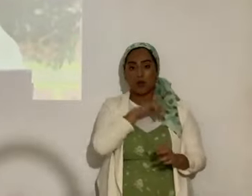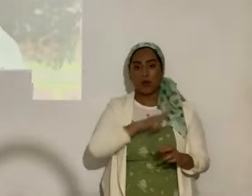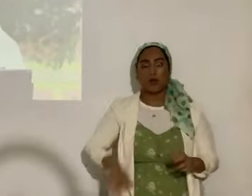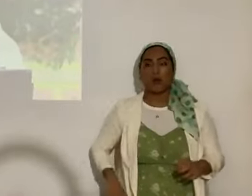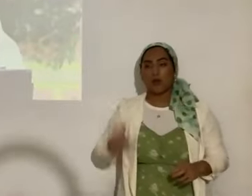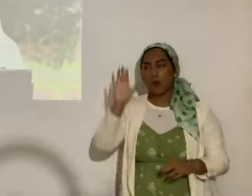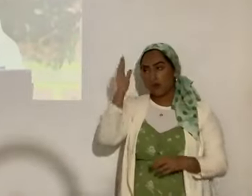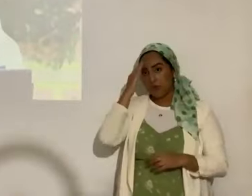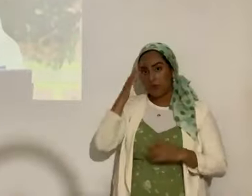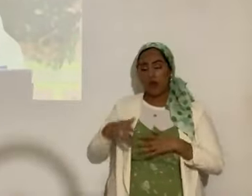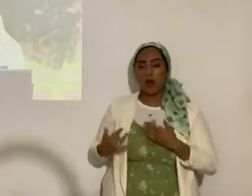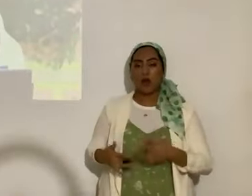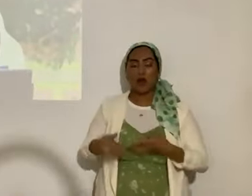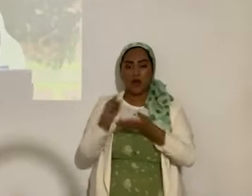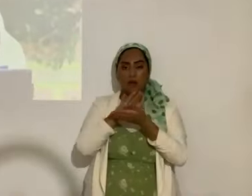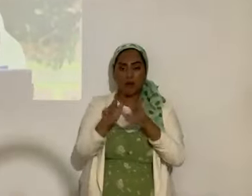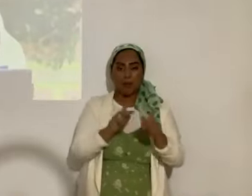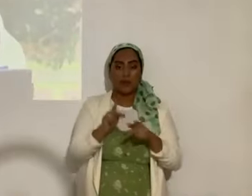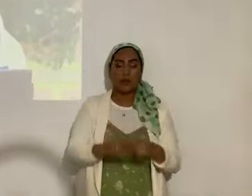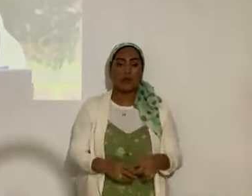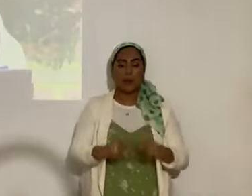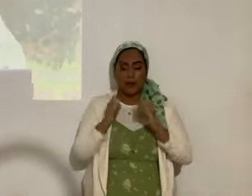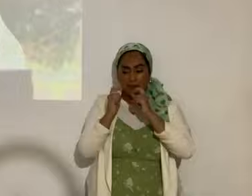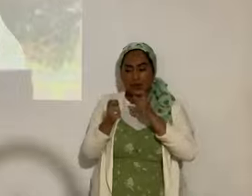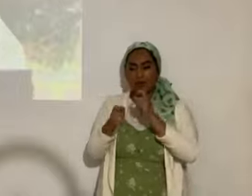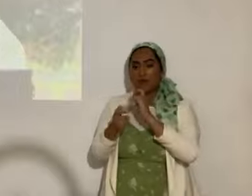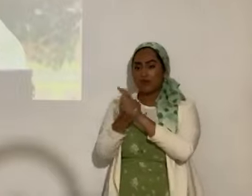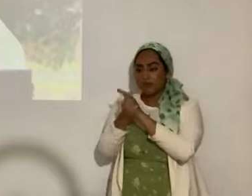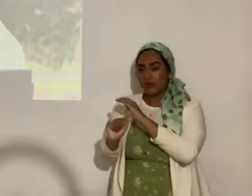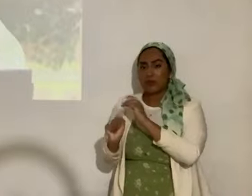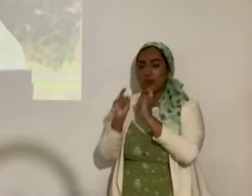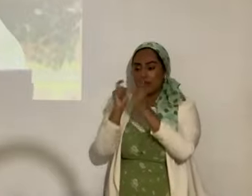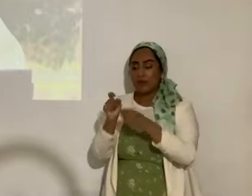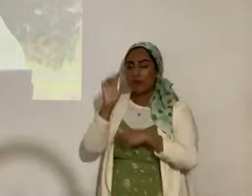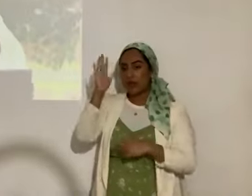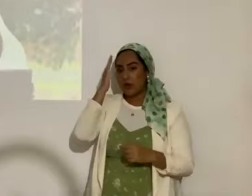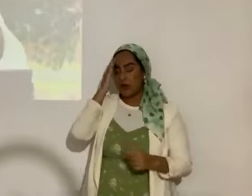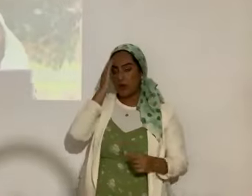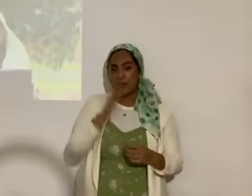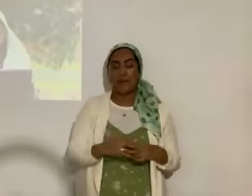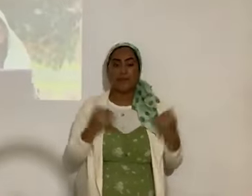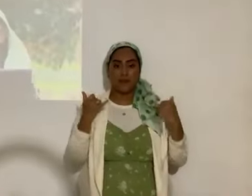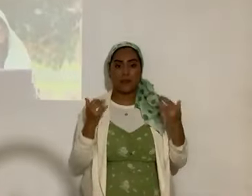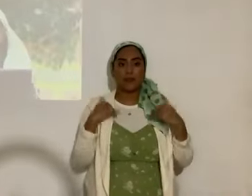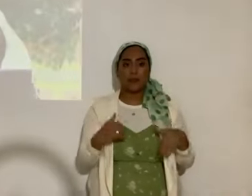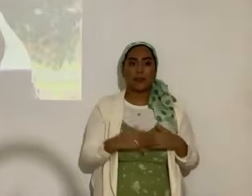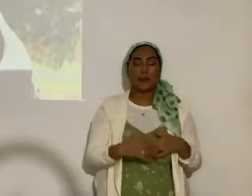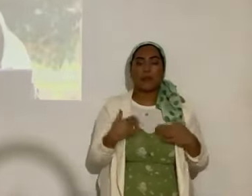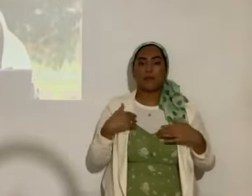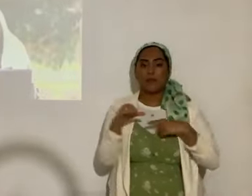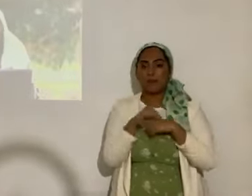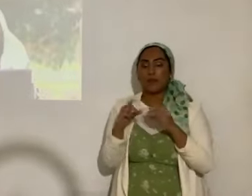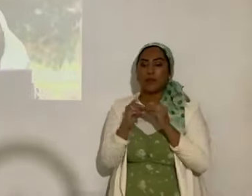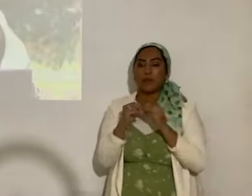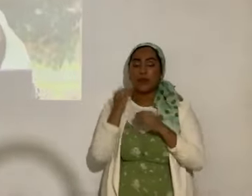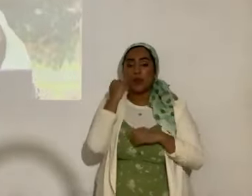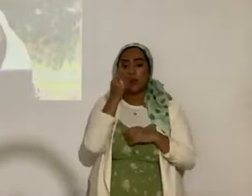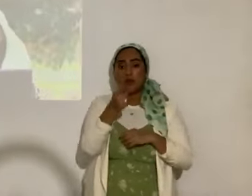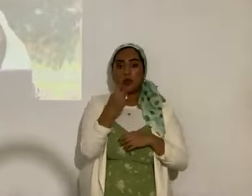conoce el corazón de los Santos de las Santas y los equipa condones y talentos él conoce ahora un ejercicio más